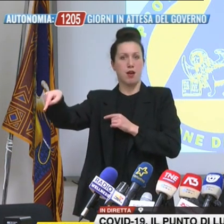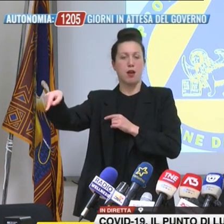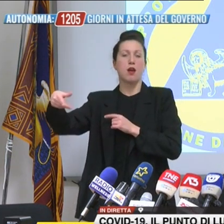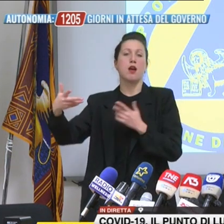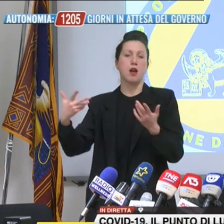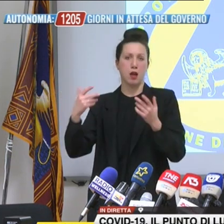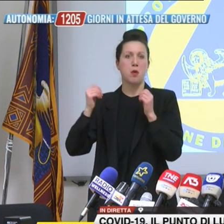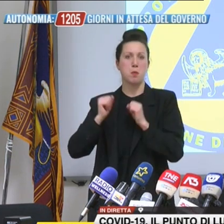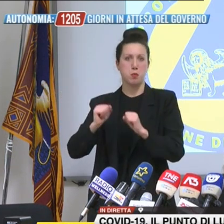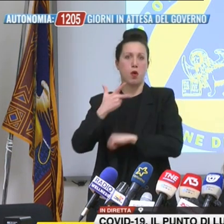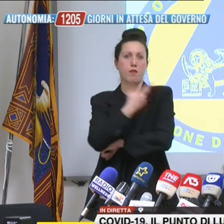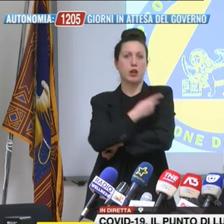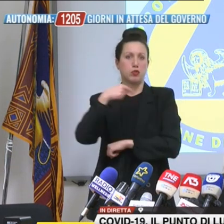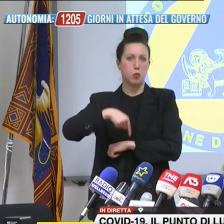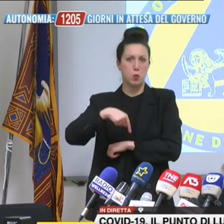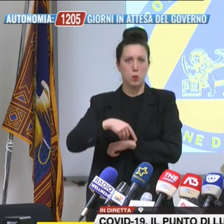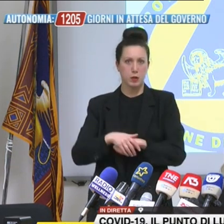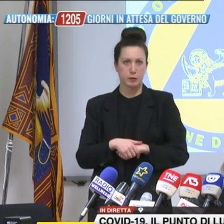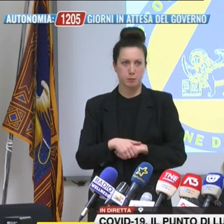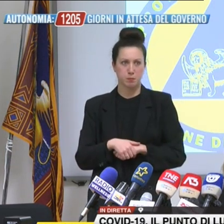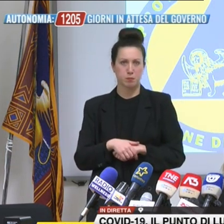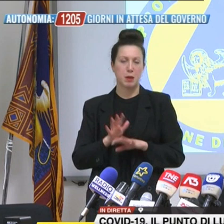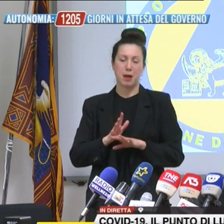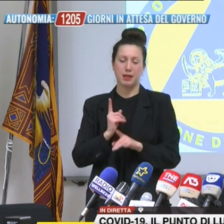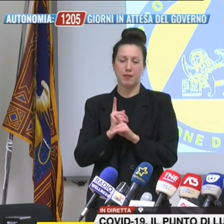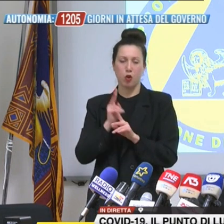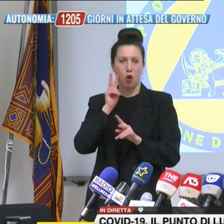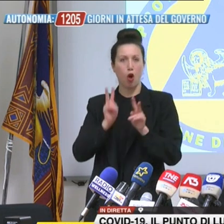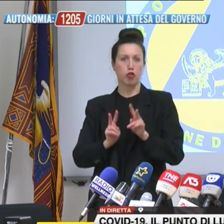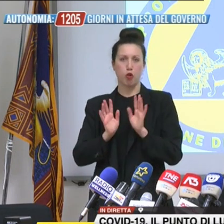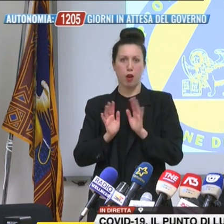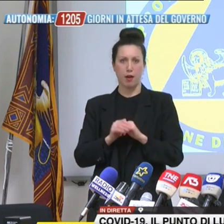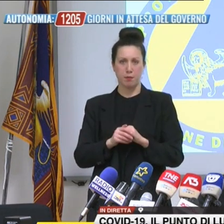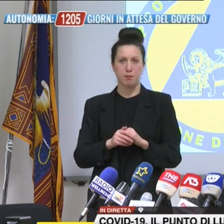per permettere il rientro in sicurezza, però mi riservo di verificare.